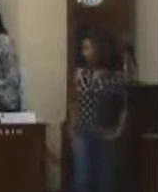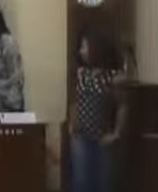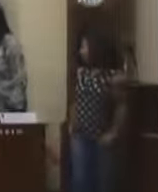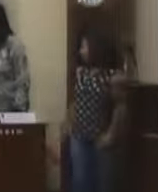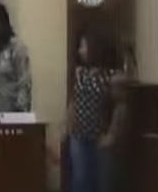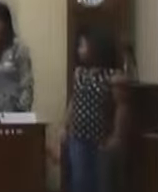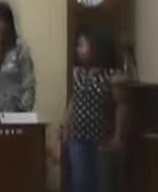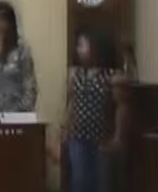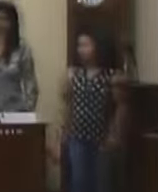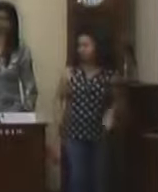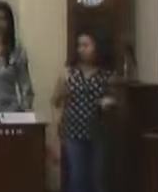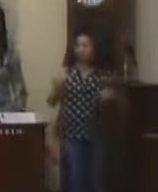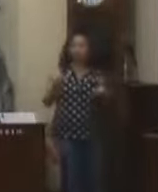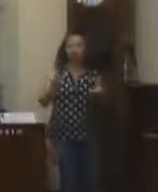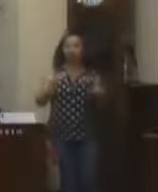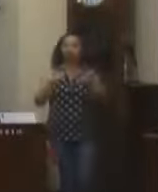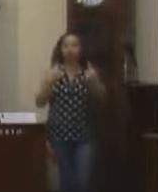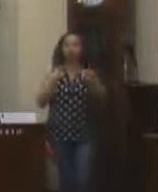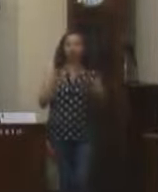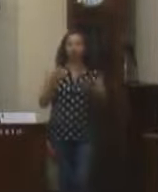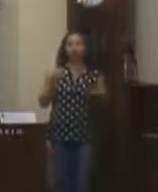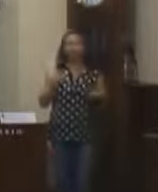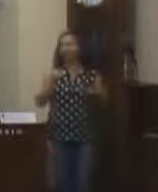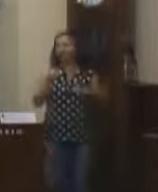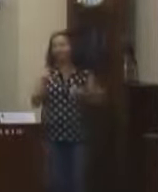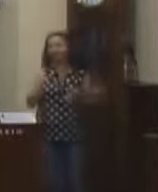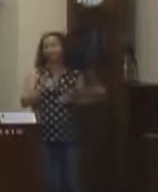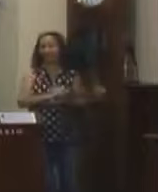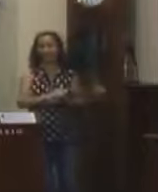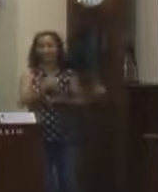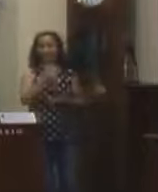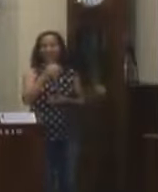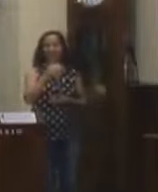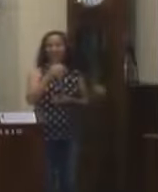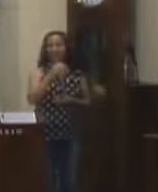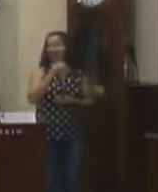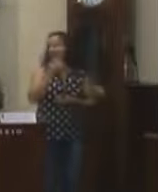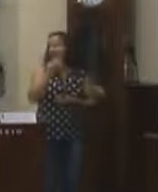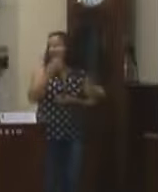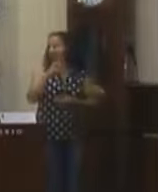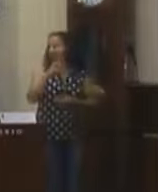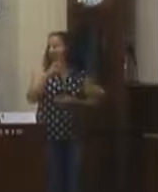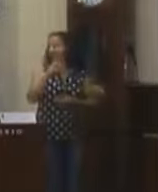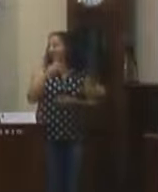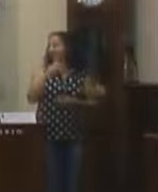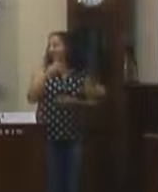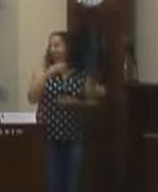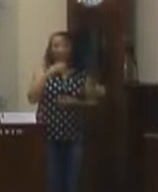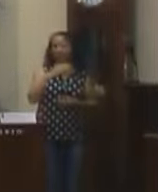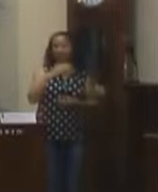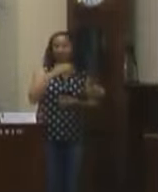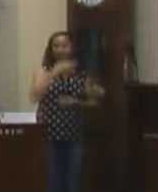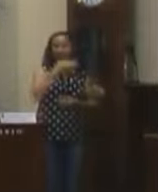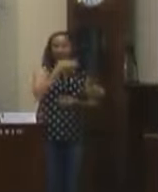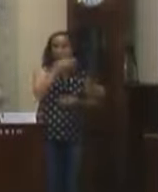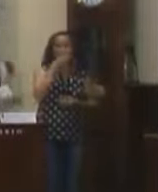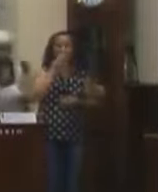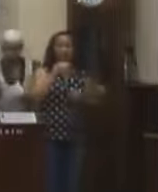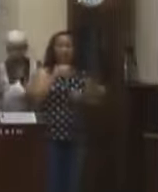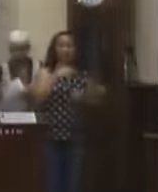Expediente da Câmara Municipal de Valença, reunião ordinária número 15 de 2018, do dia 5 de abril de